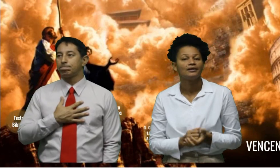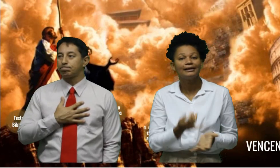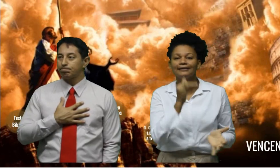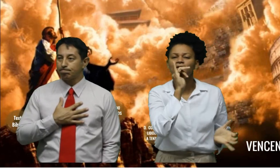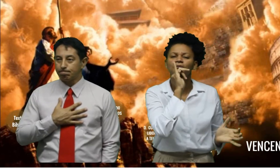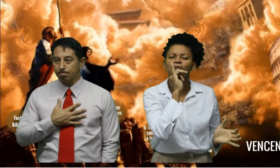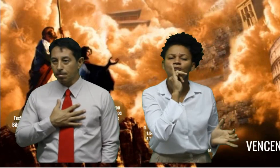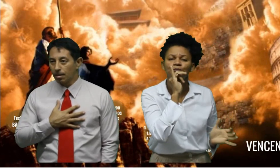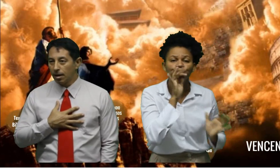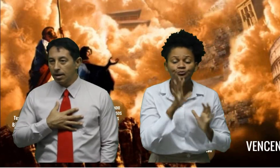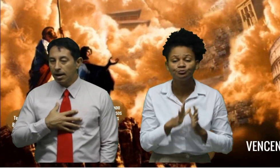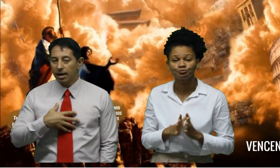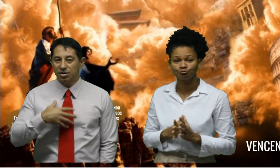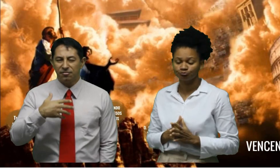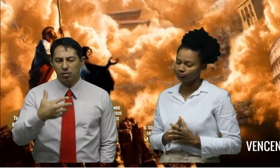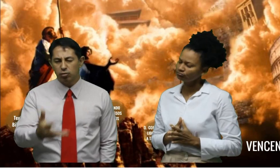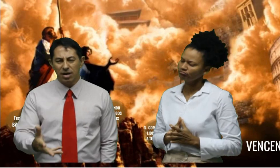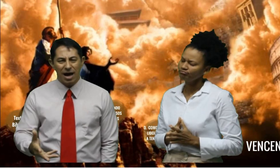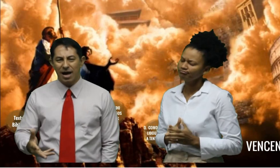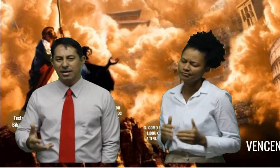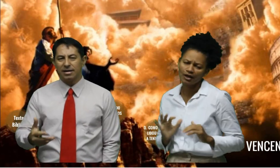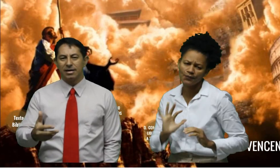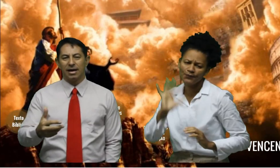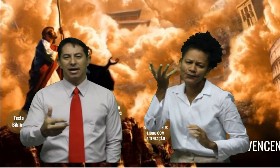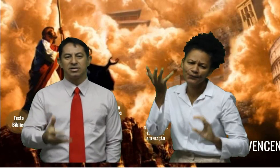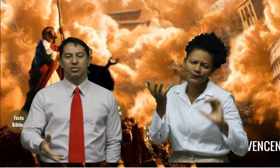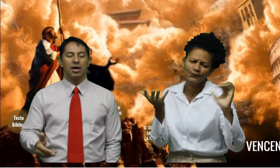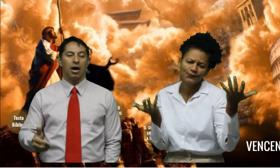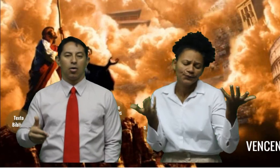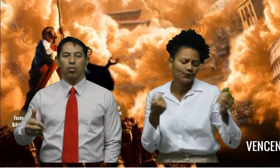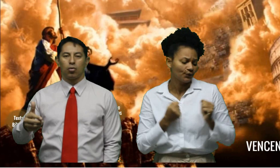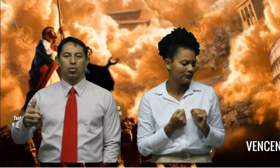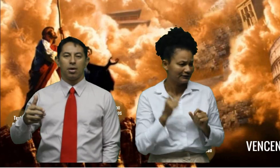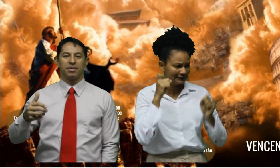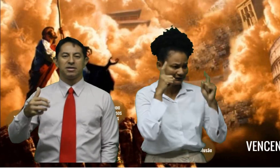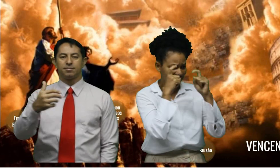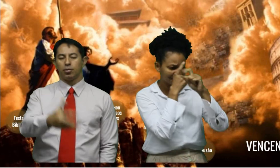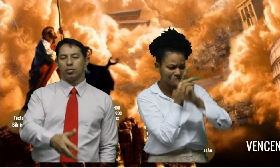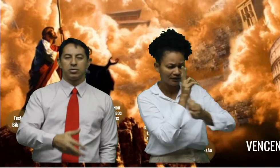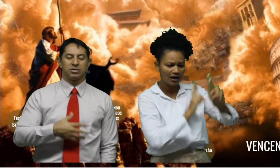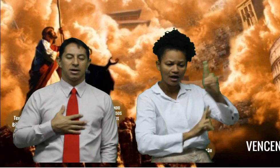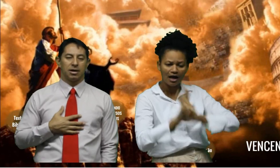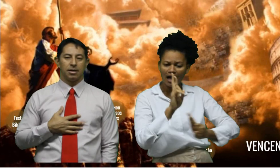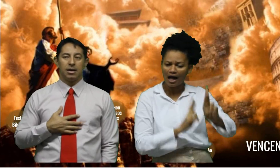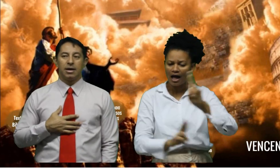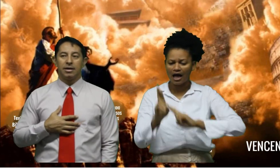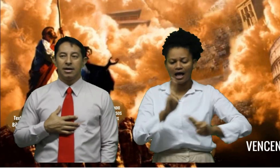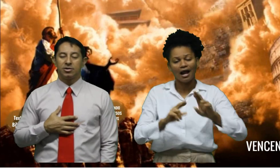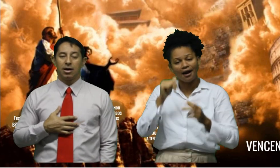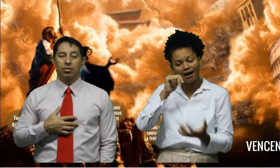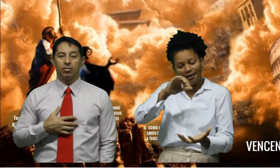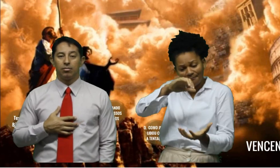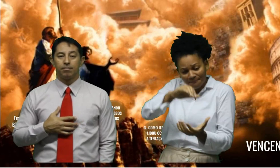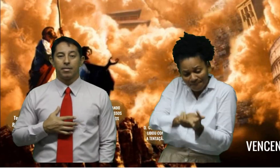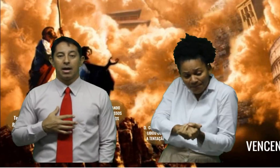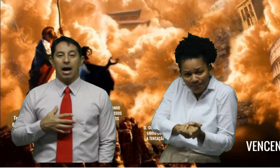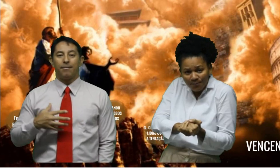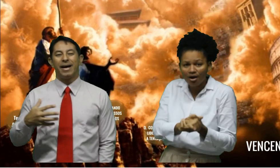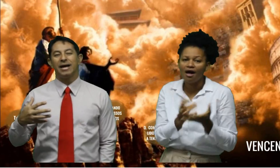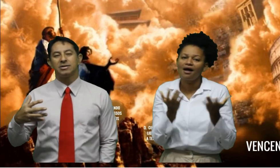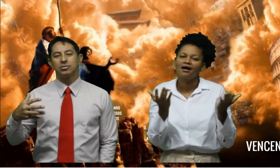estiver em dificuldade relacional com a minha esposa, e